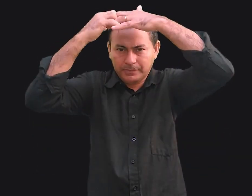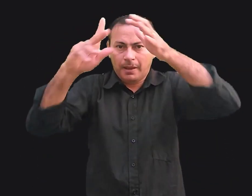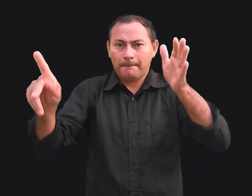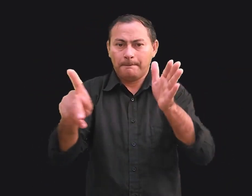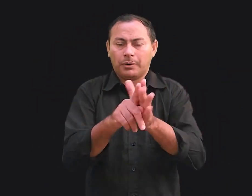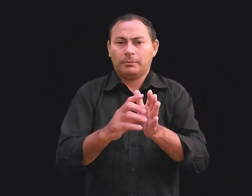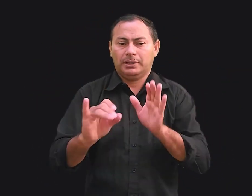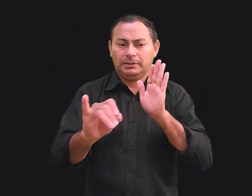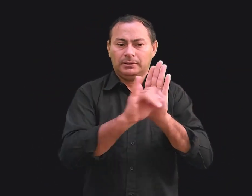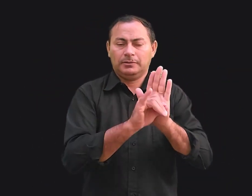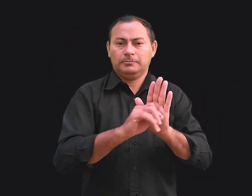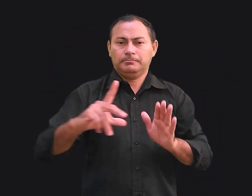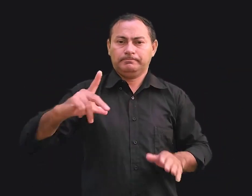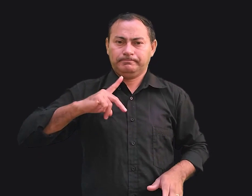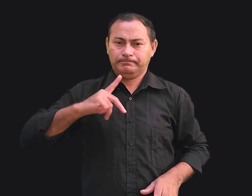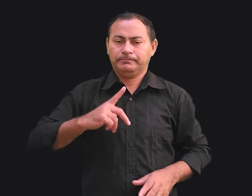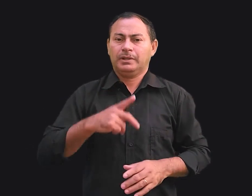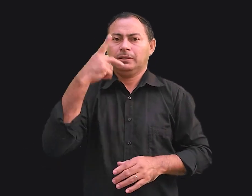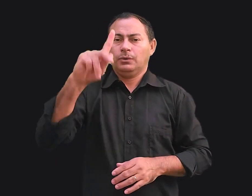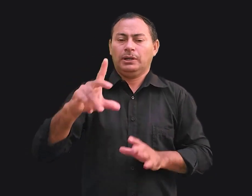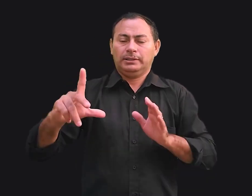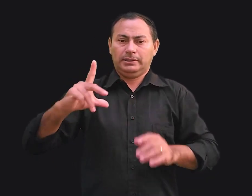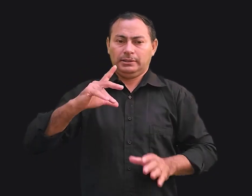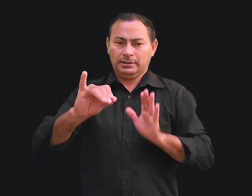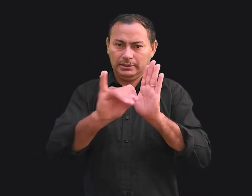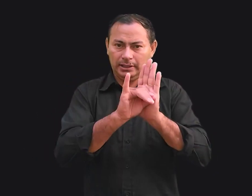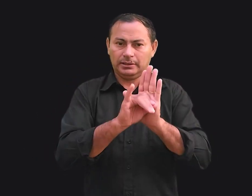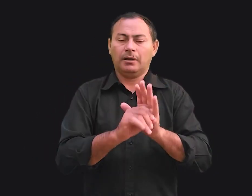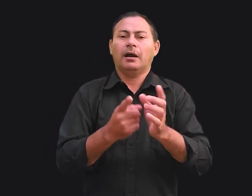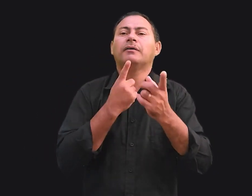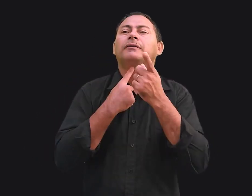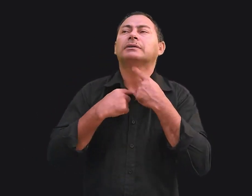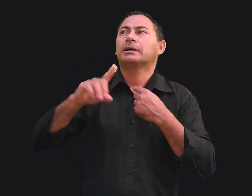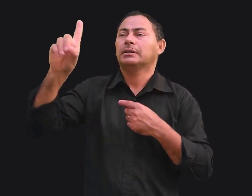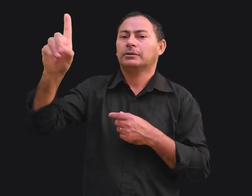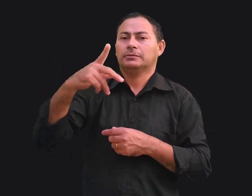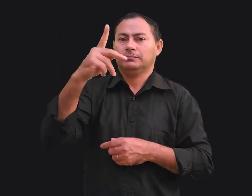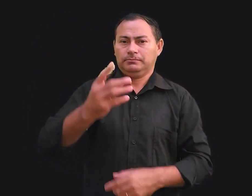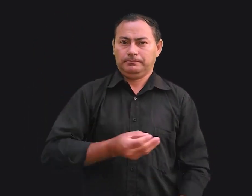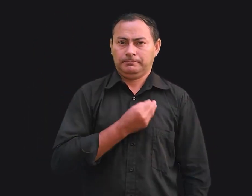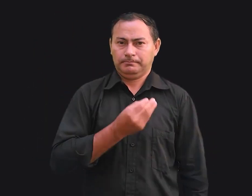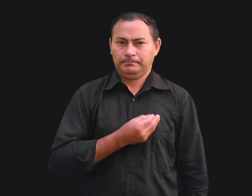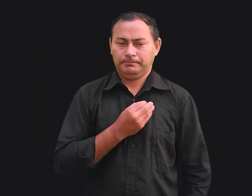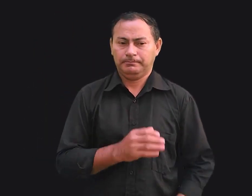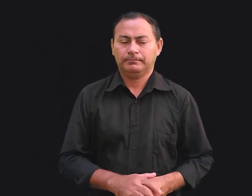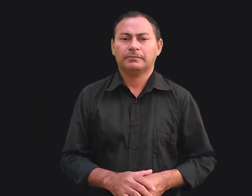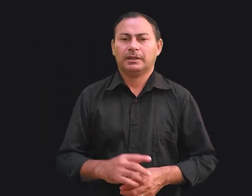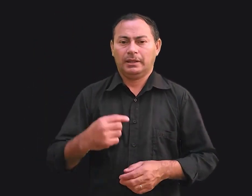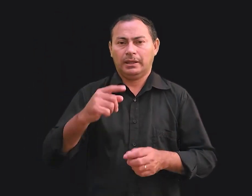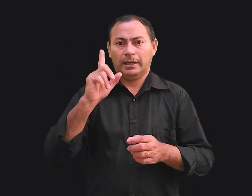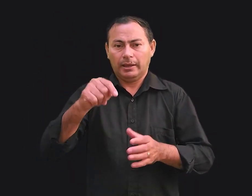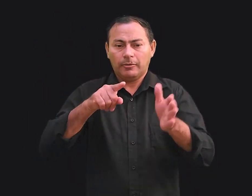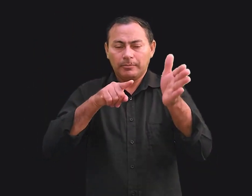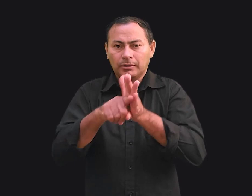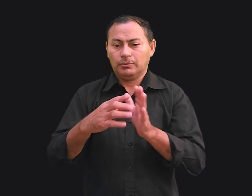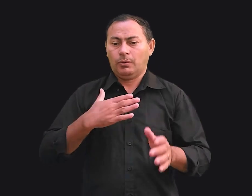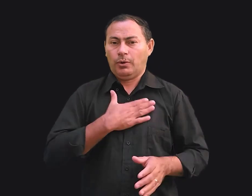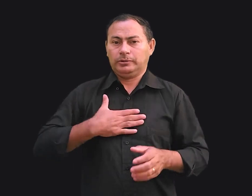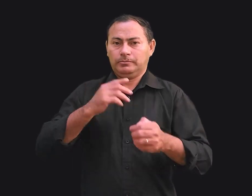sua própria identidade pessoal, sobre sua identidade, sobre a vontade de Deus para a sua vida. Esse é o tipo de pergunta que gosto de fazer